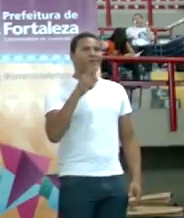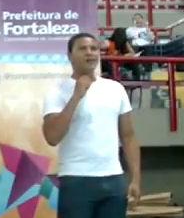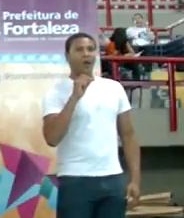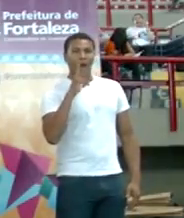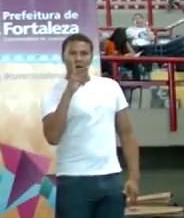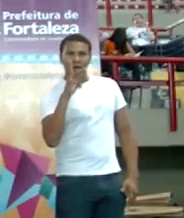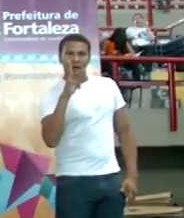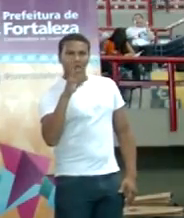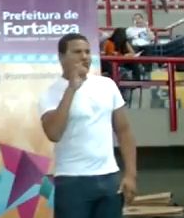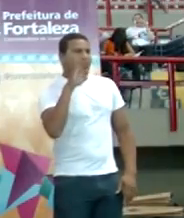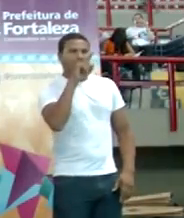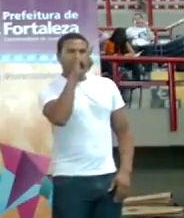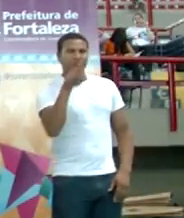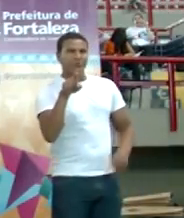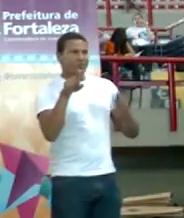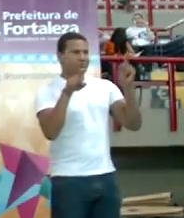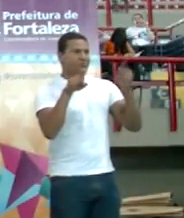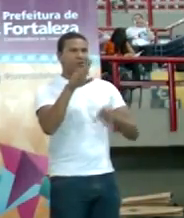x.